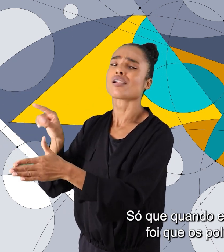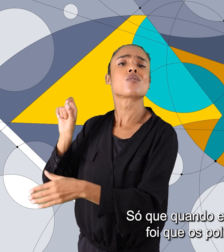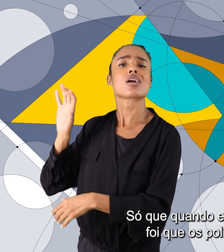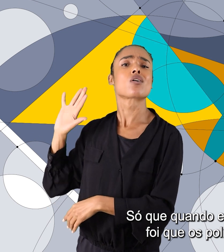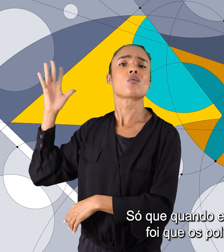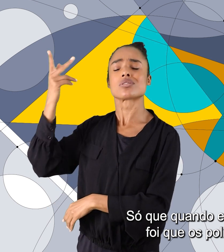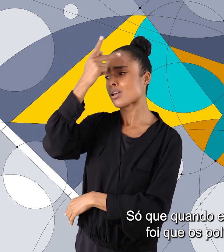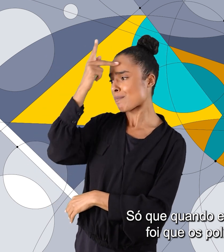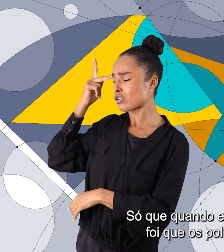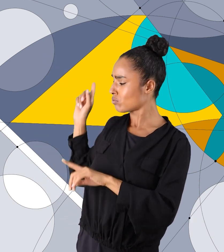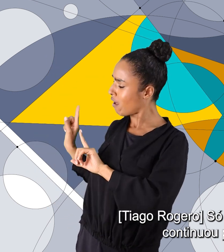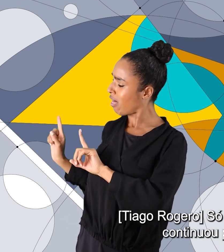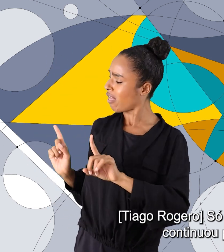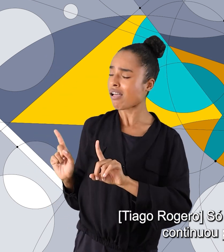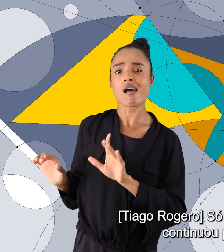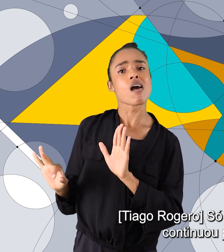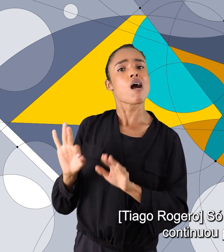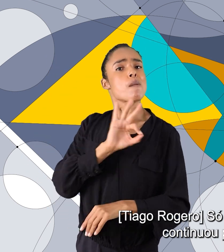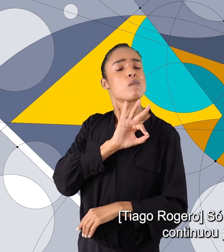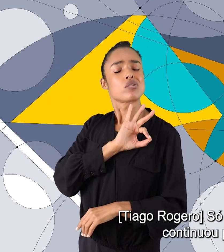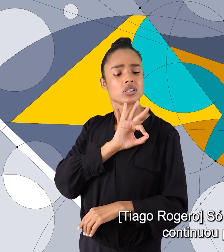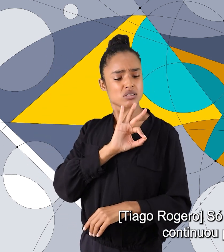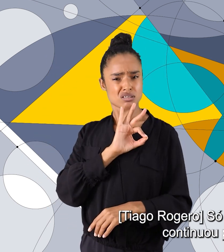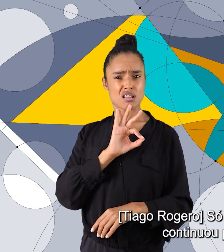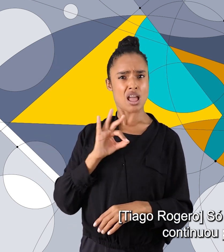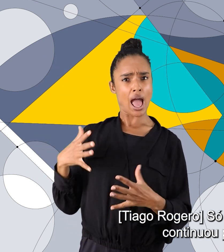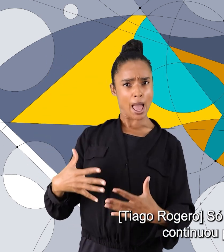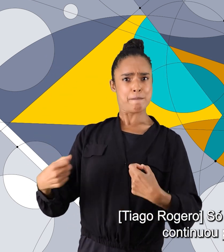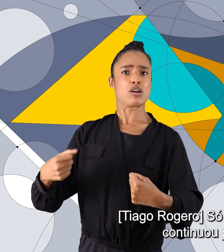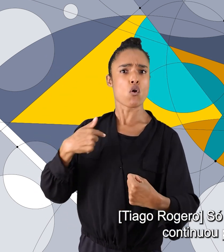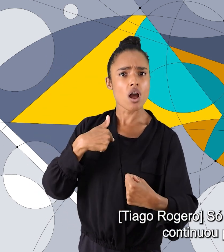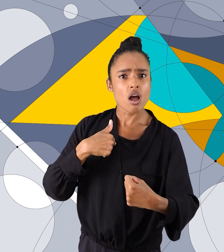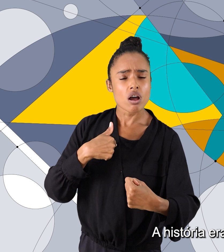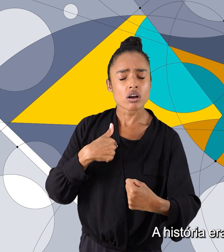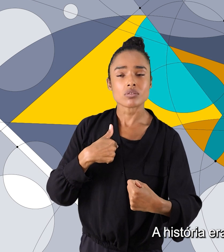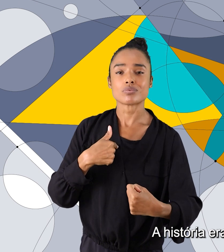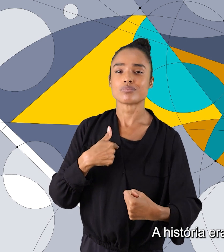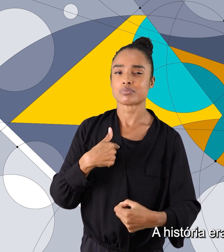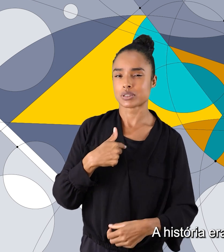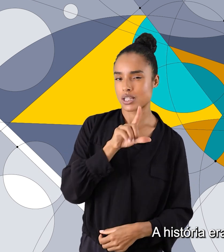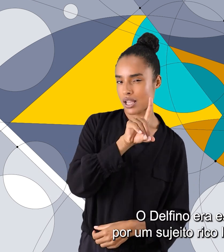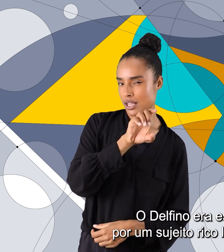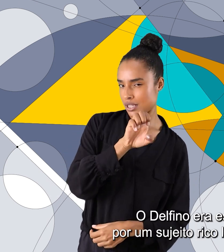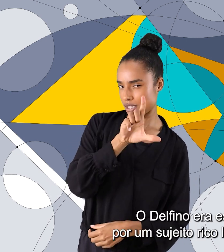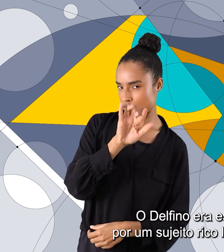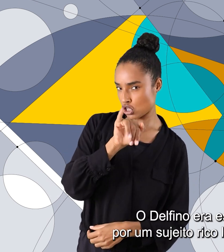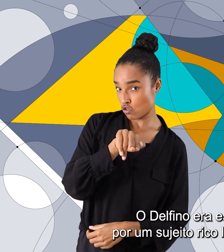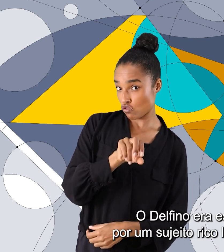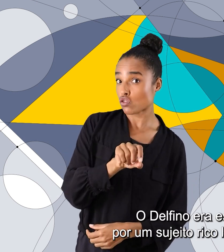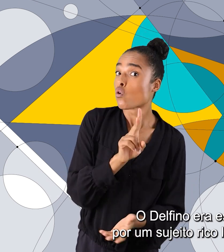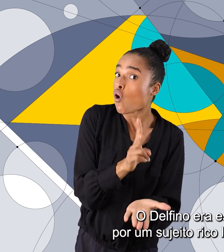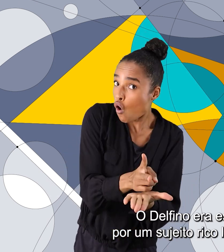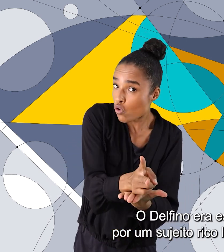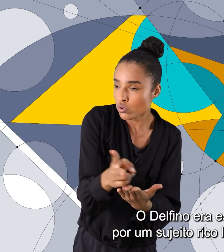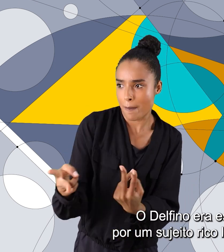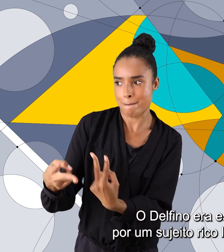polícia vêm. Só que o Delfino continuou preso. A história era assim: o Delfino era